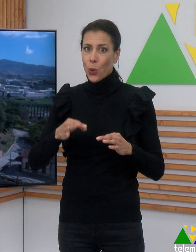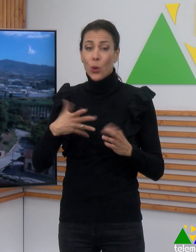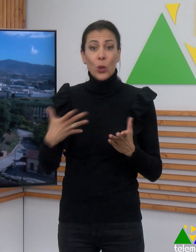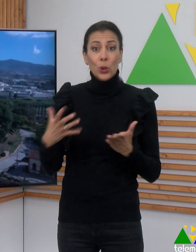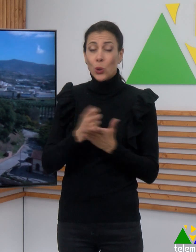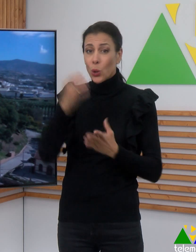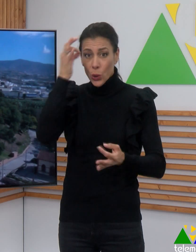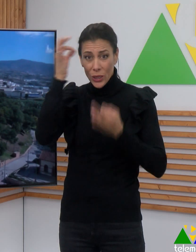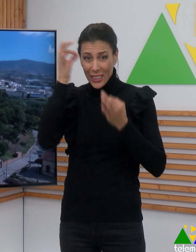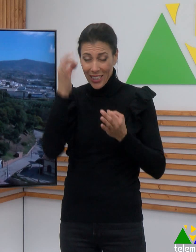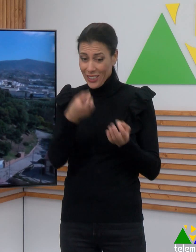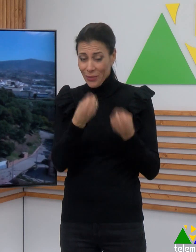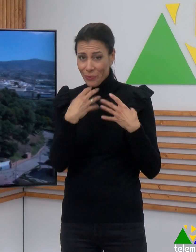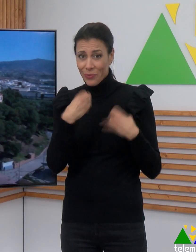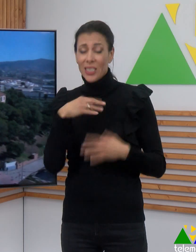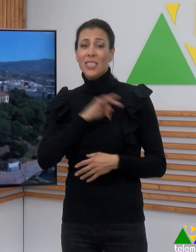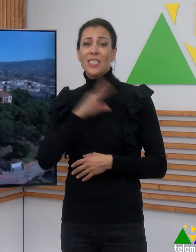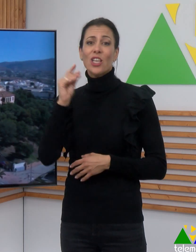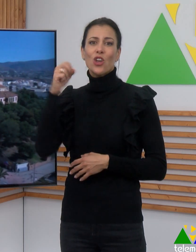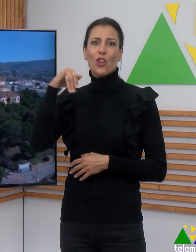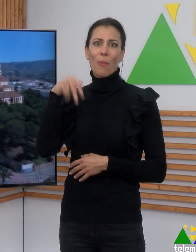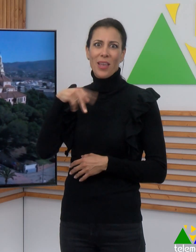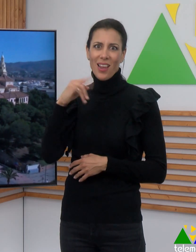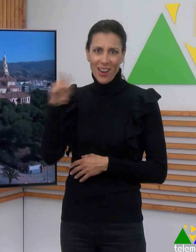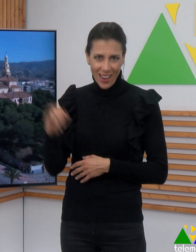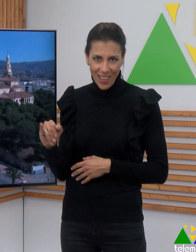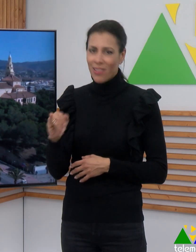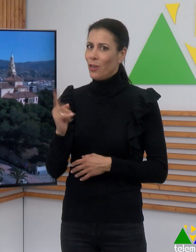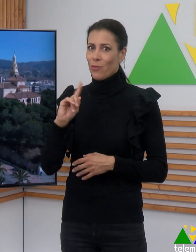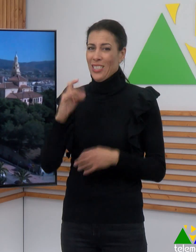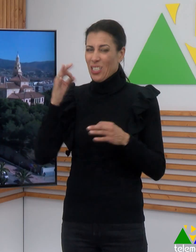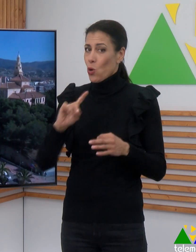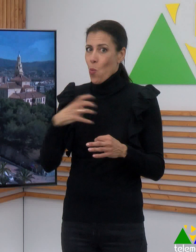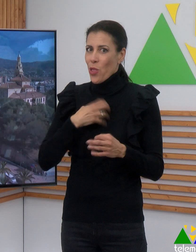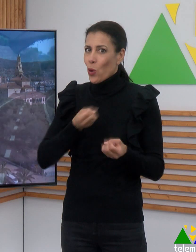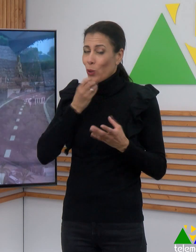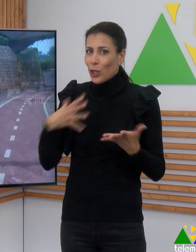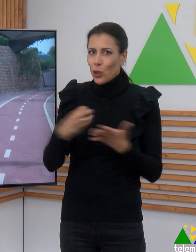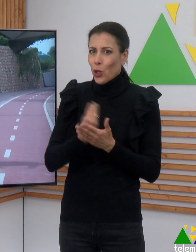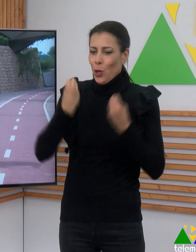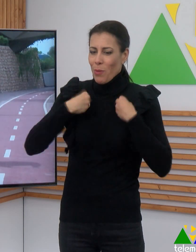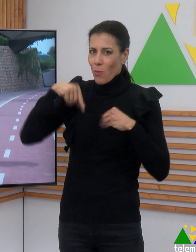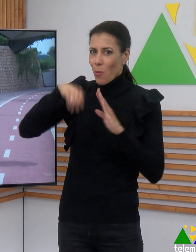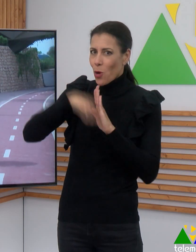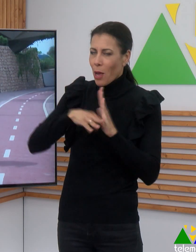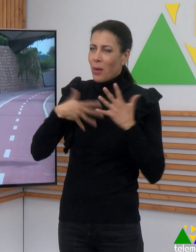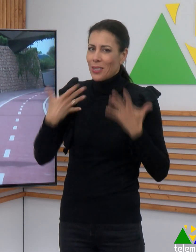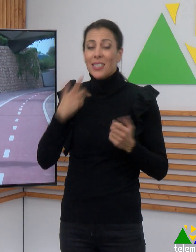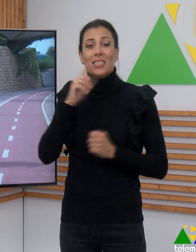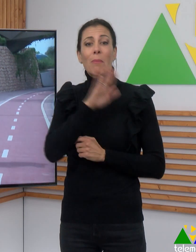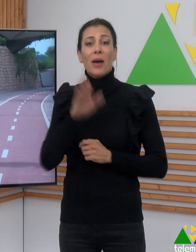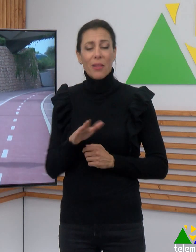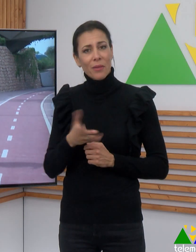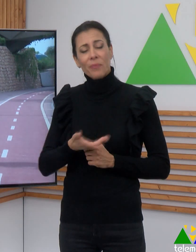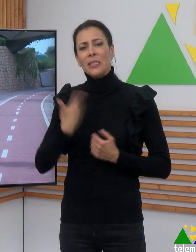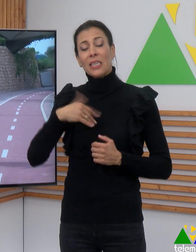todo el detalle que nos ha hablado Manuel Domínguez no vamos a tener oportunidad de contárselo todo en el mismo programa. Así que si te parece, Manolo,